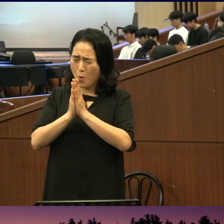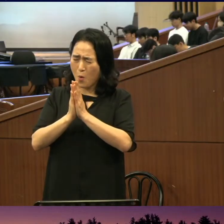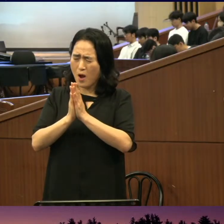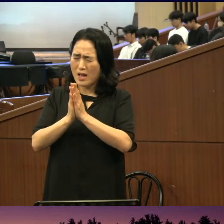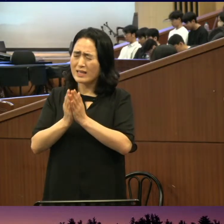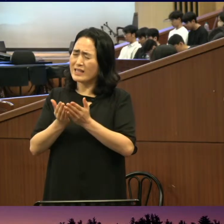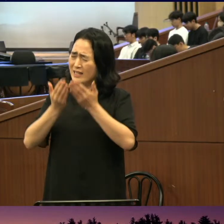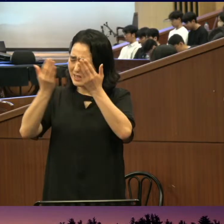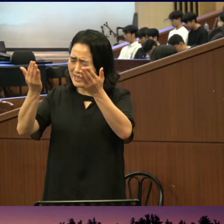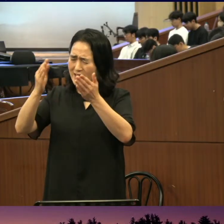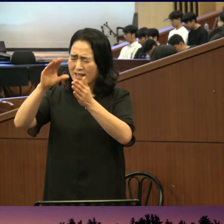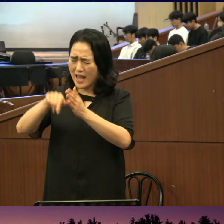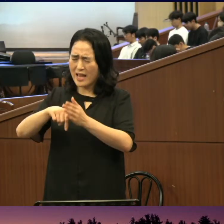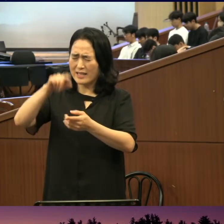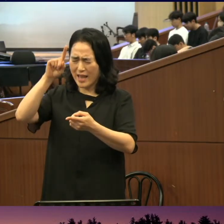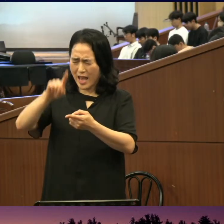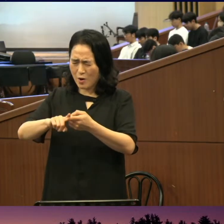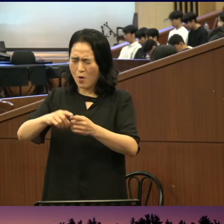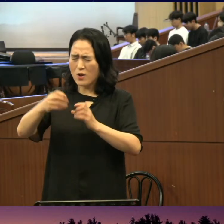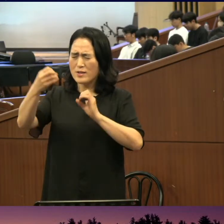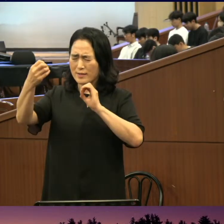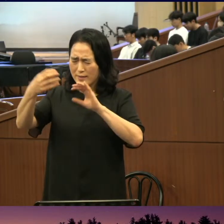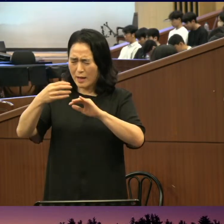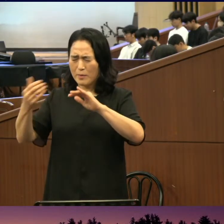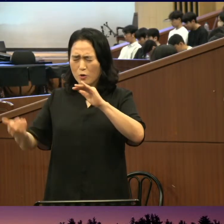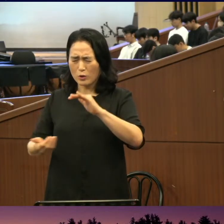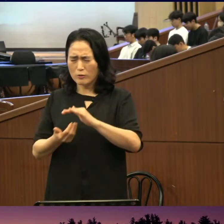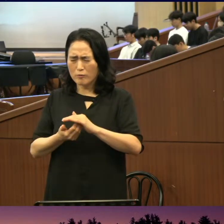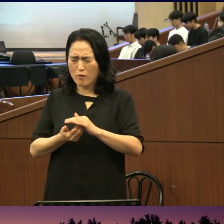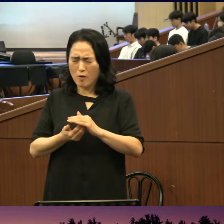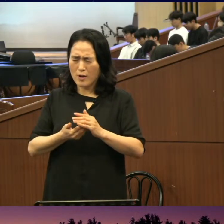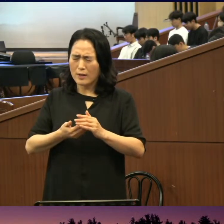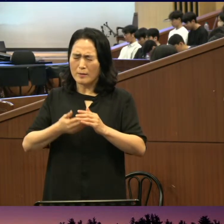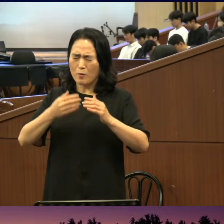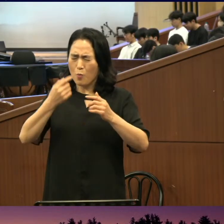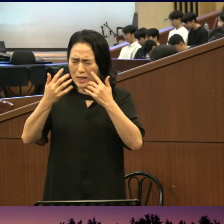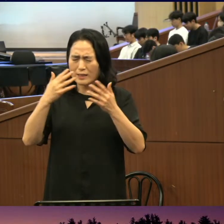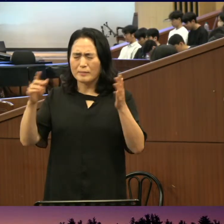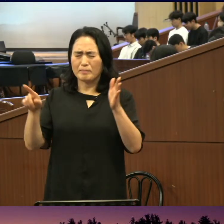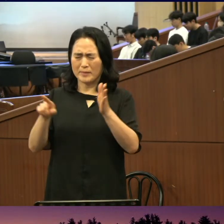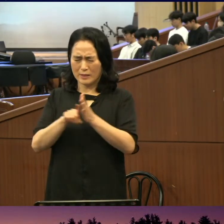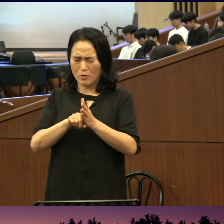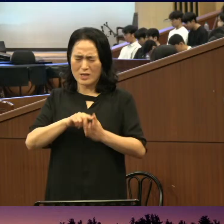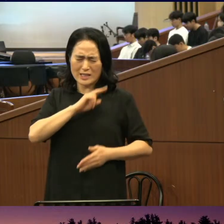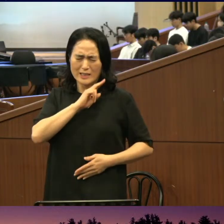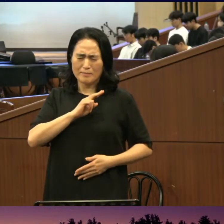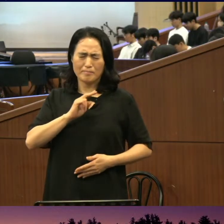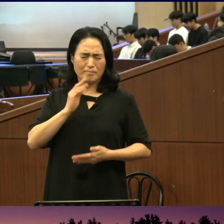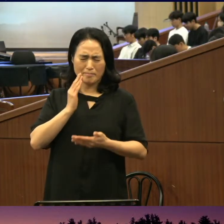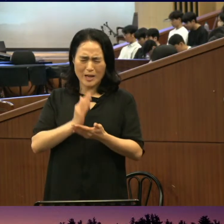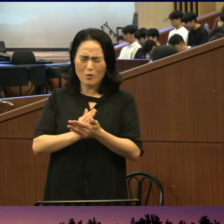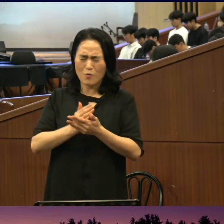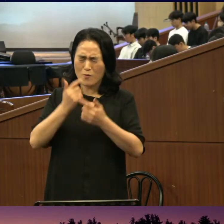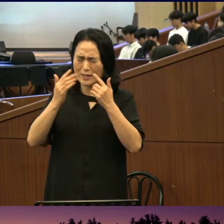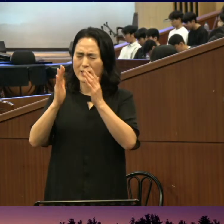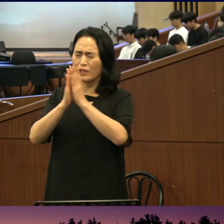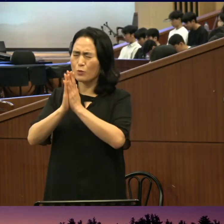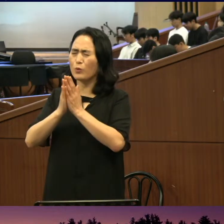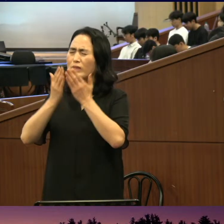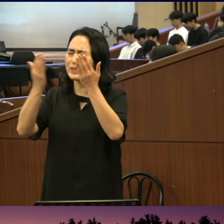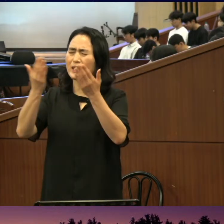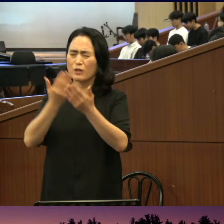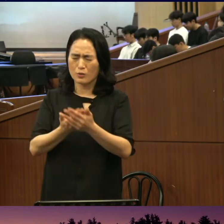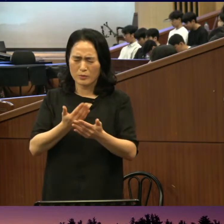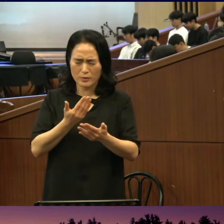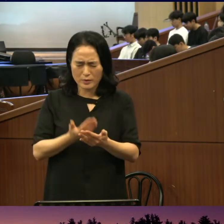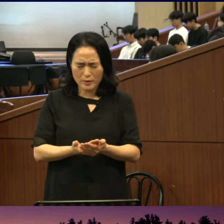줄로 믿고 의심하지 않고 확신하는 이 밤 되게 하여 주시옵소서. 하나님, 우리의 나라를